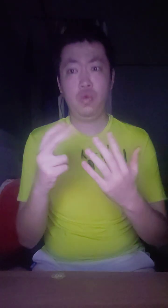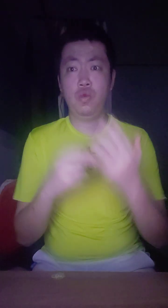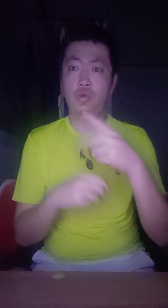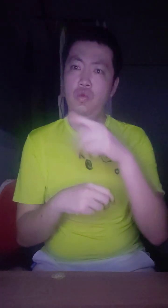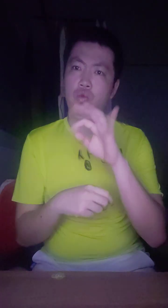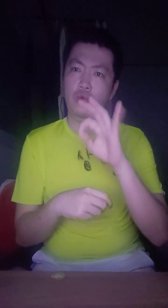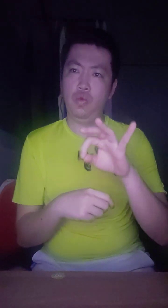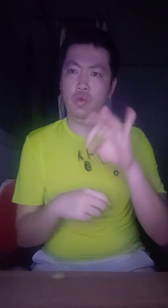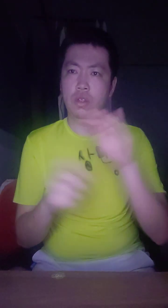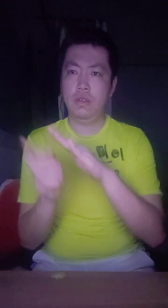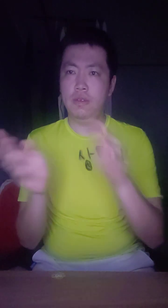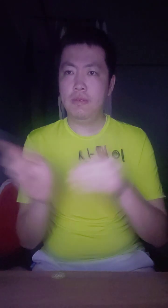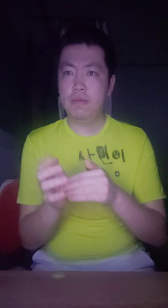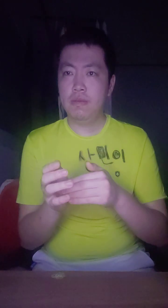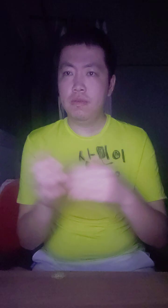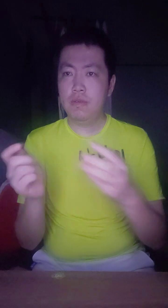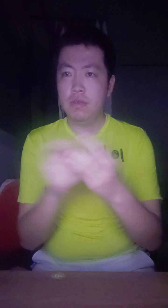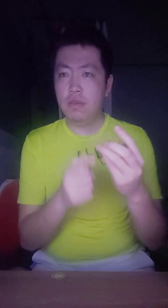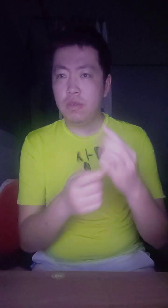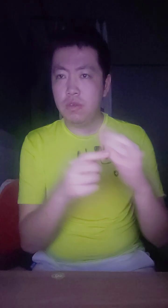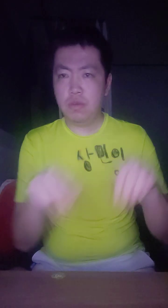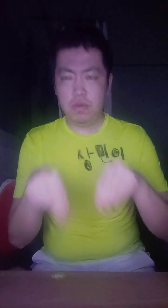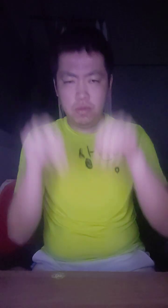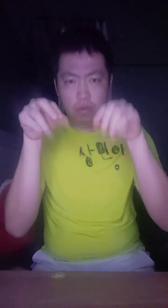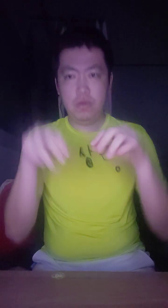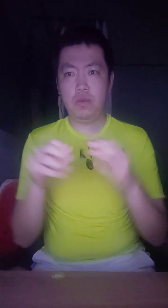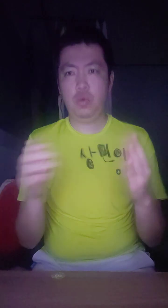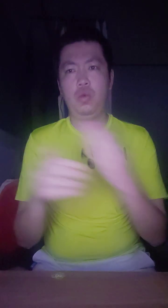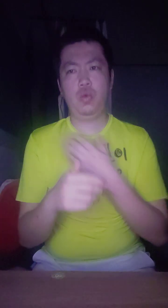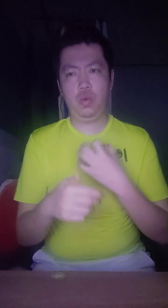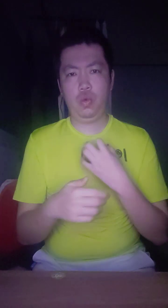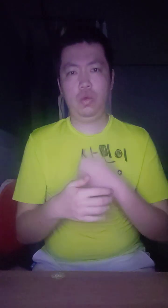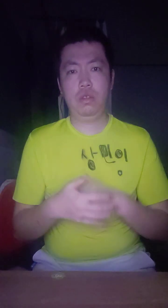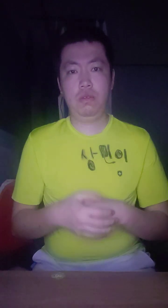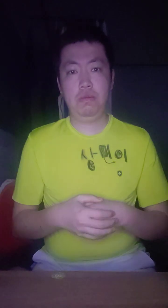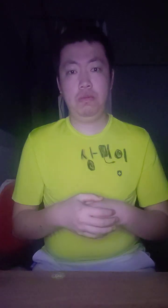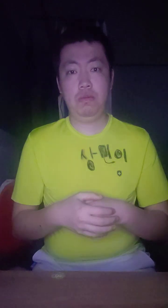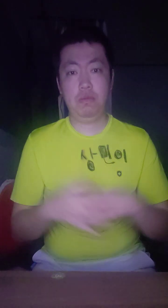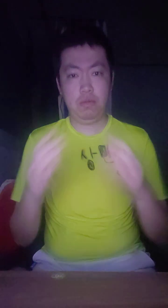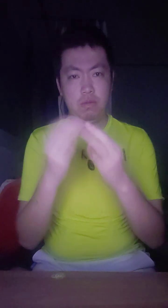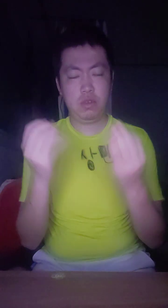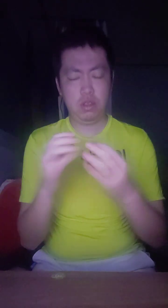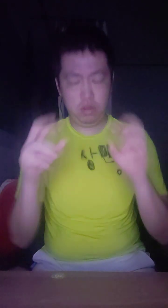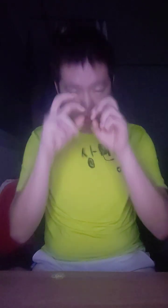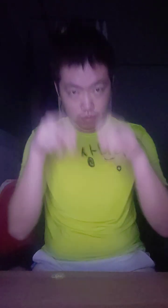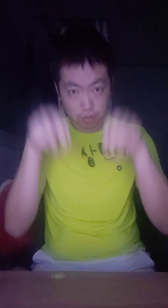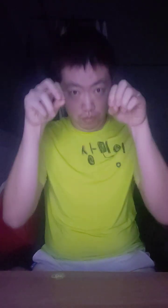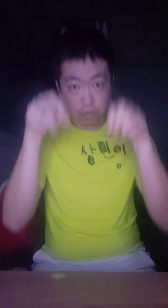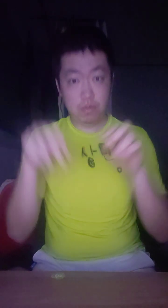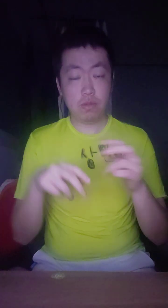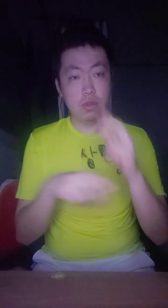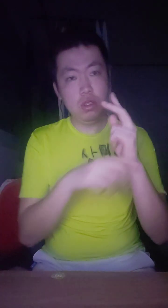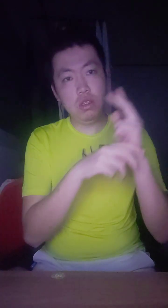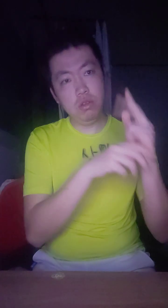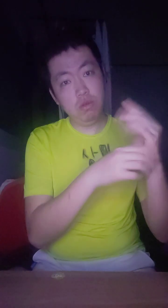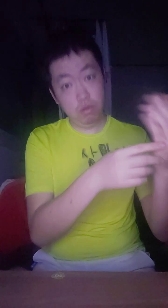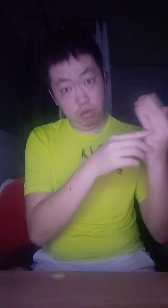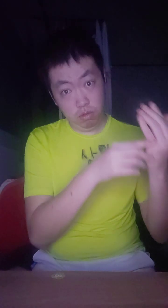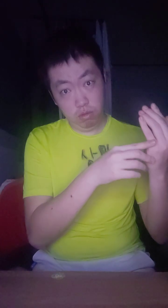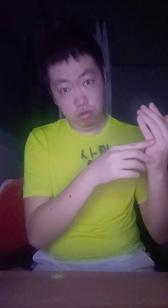충북 청주시 주민들 역시 정전 피해를 호소했습니다. 3시 반쯤 이제 정상이 됐다가 다시 이제 전기 들어왔다가 다시